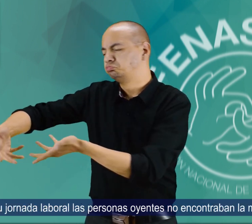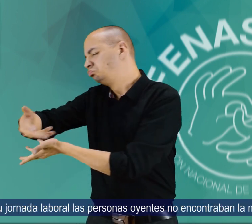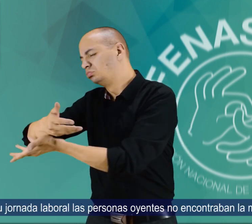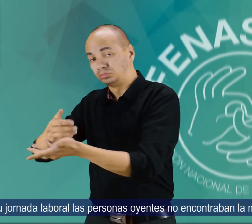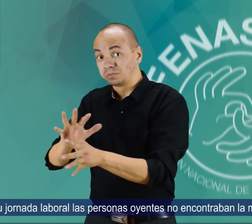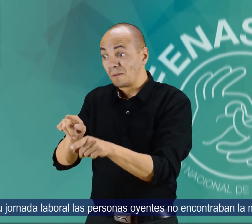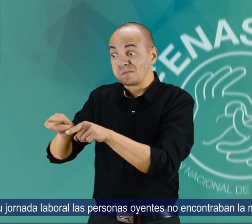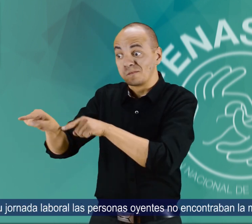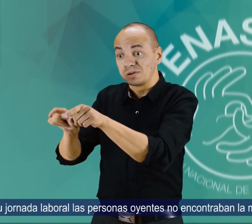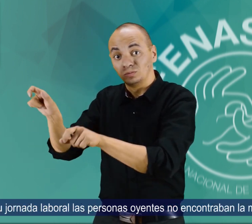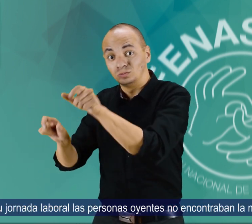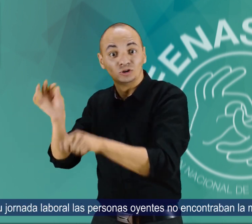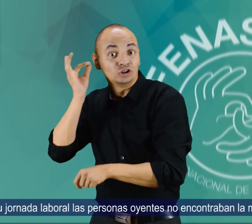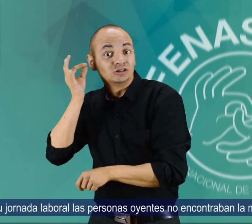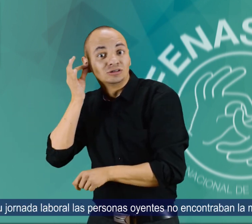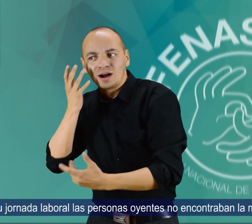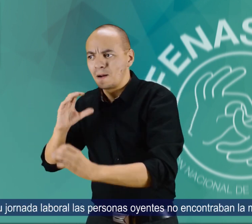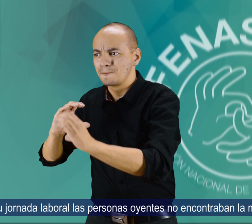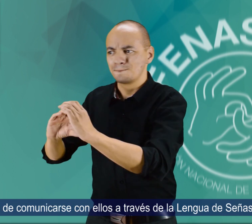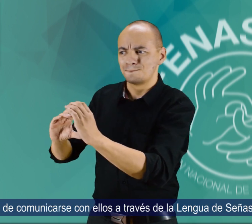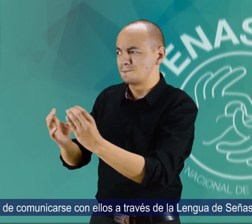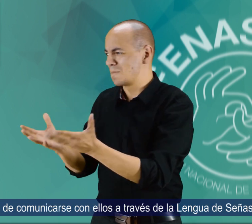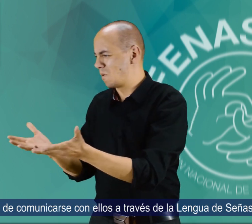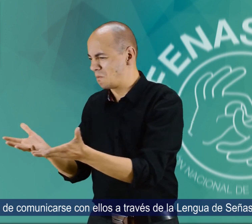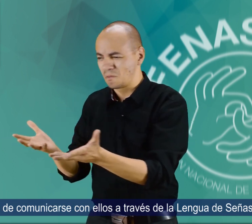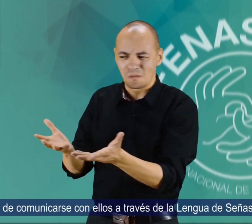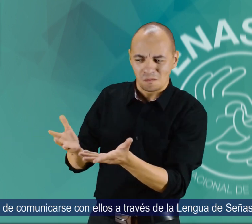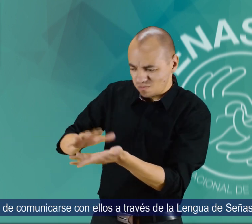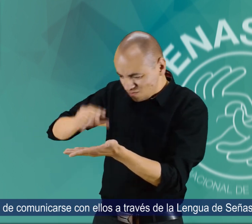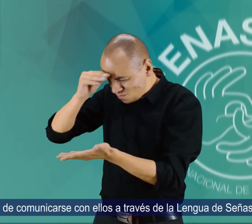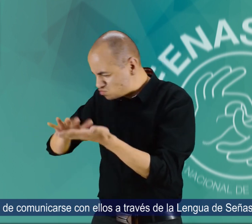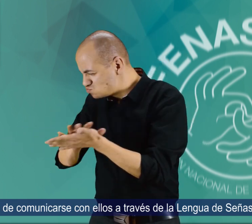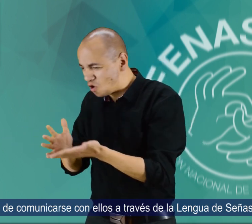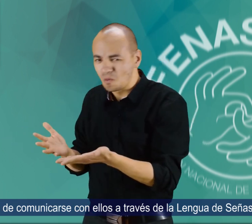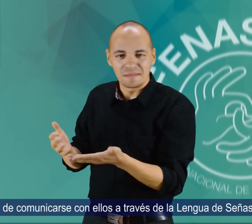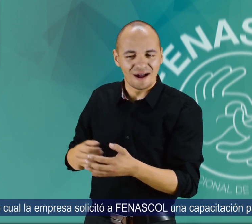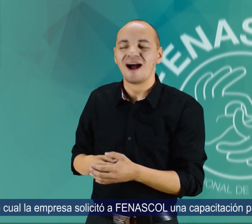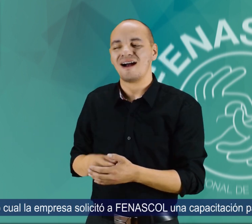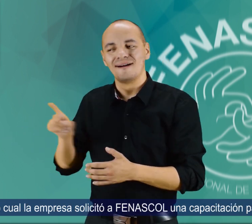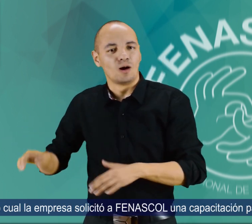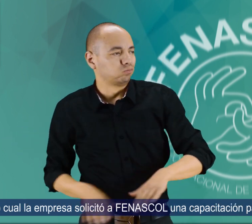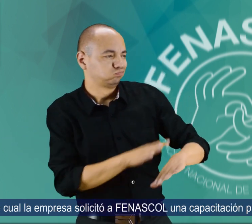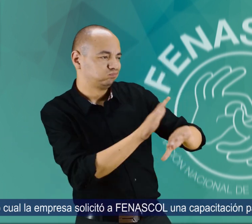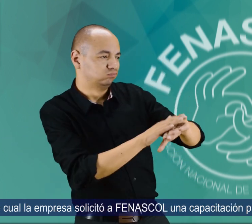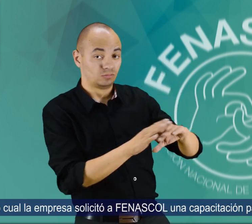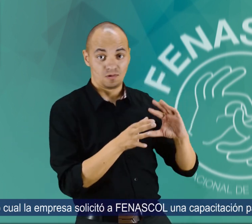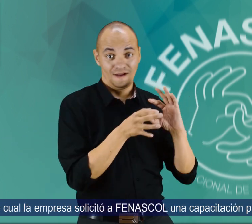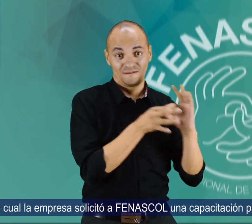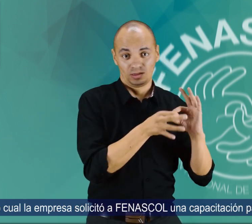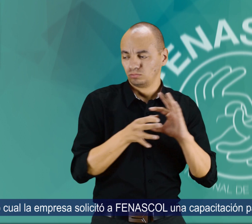laboral las personas oyentes no encontraban la manera de comunicarse con ellos a través de la lengua de señas, por lo cual la empresa solicitó